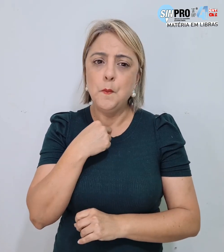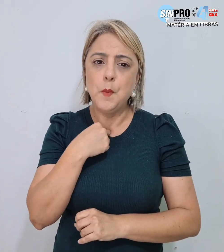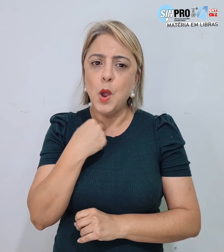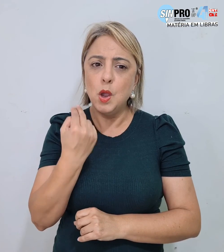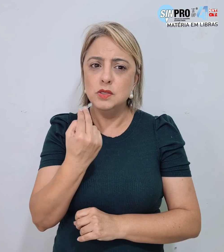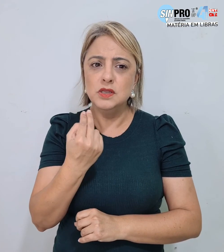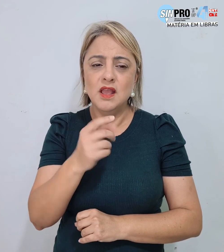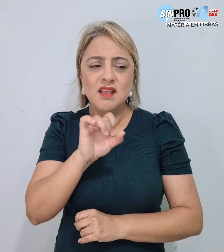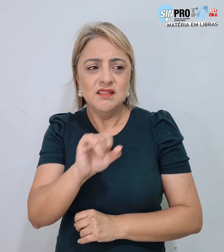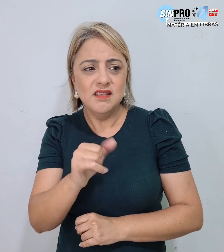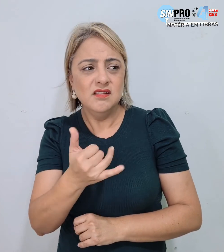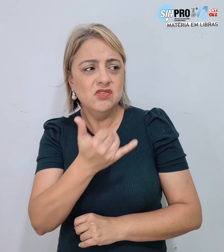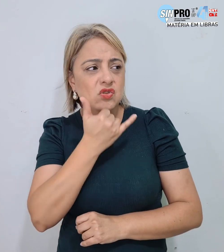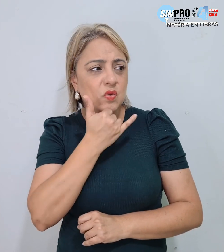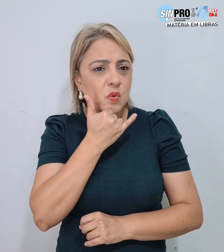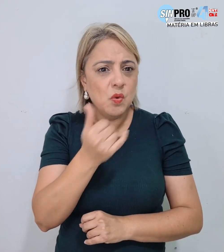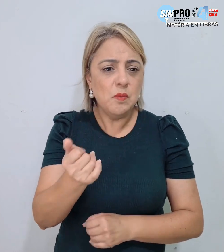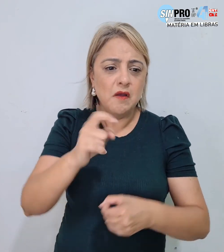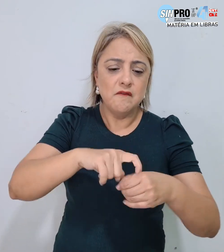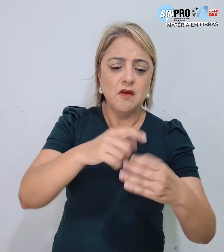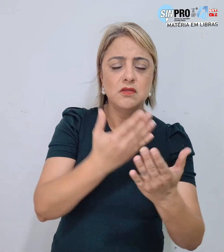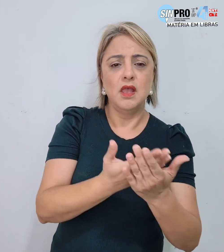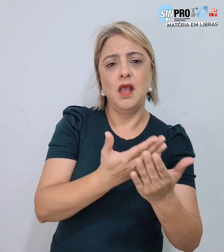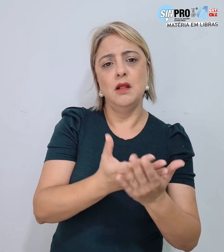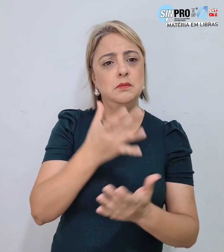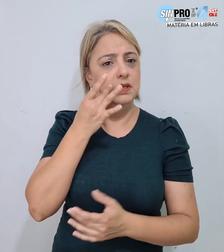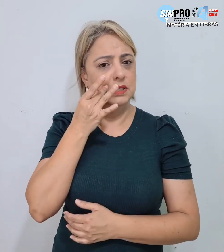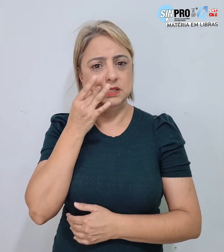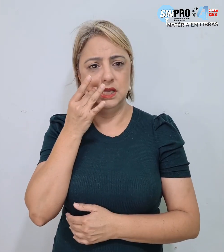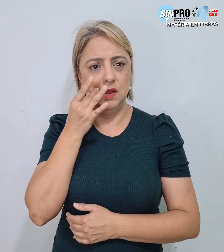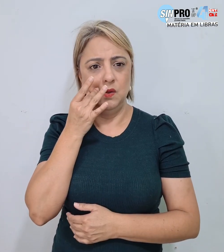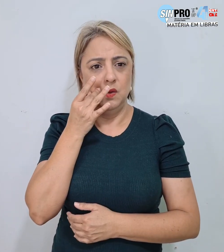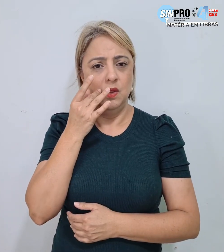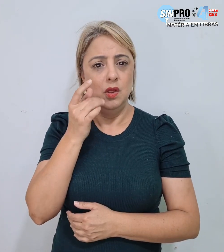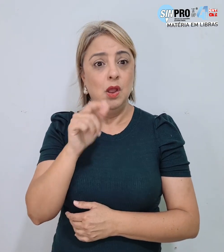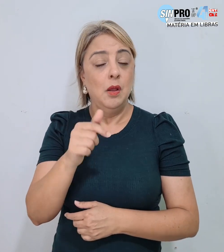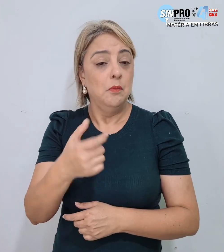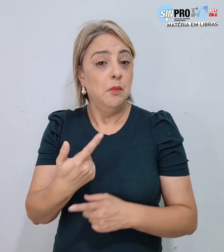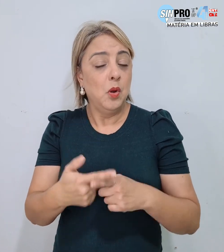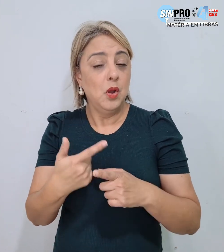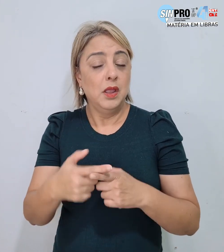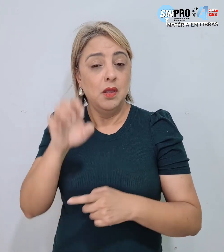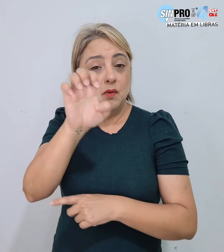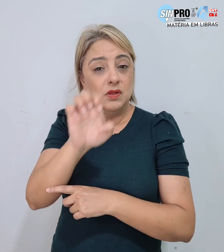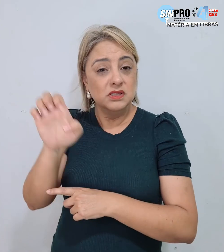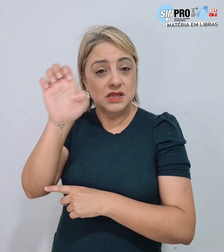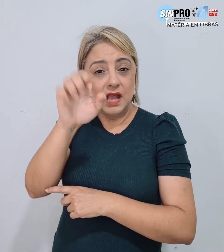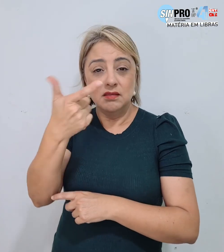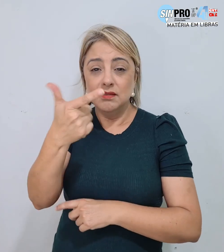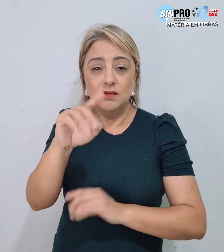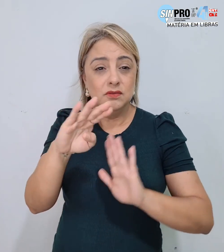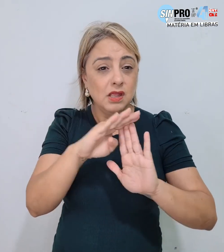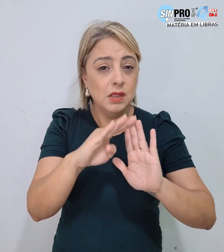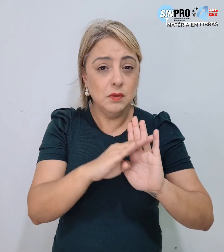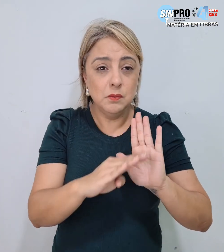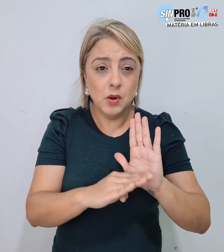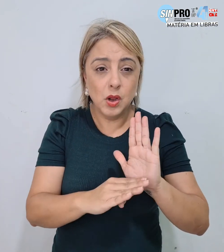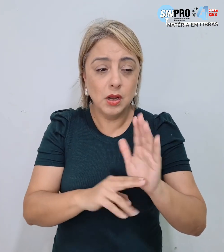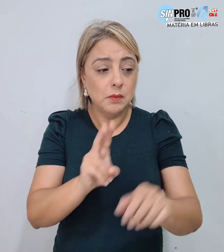justificar a volta das aulas e no Estados em um programa é de proteção